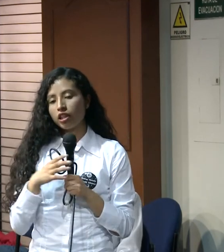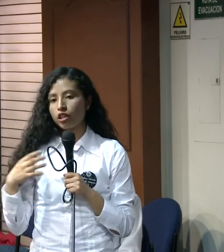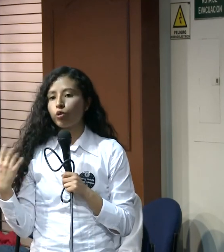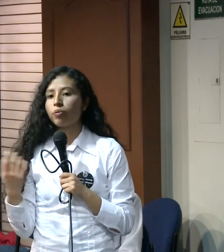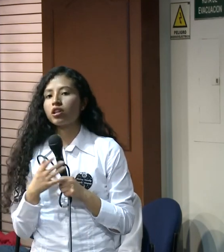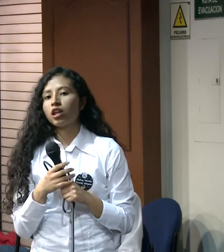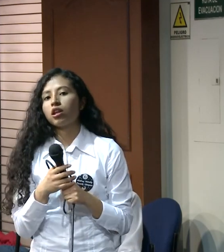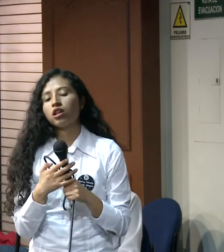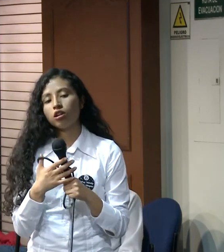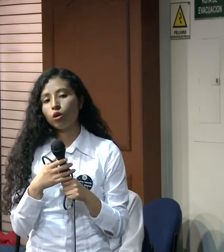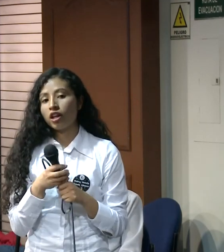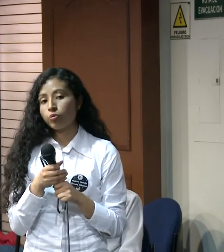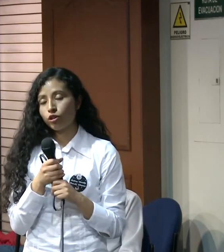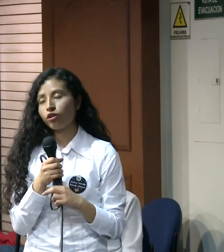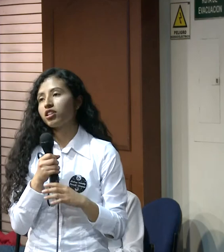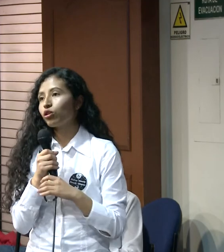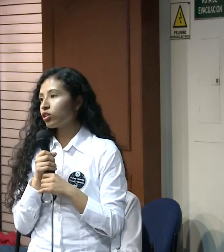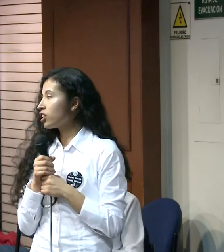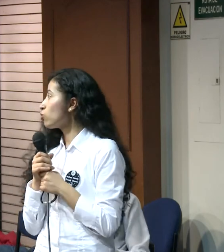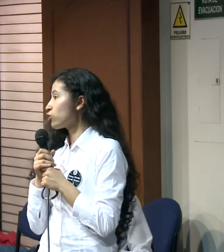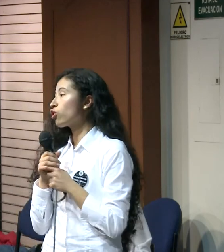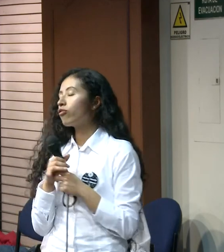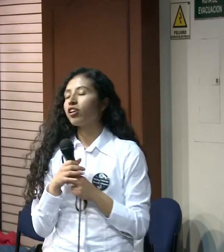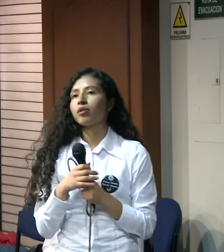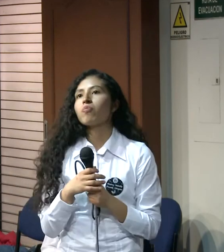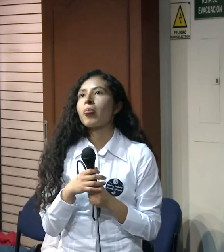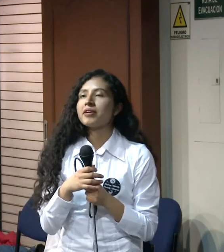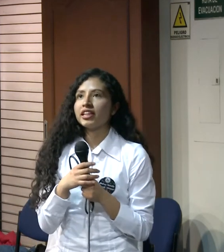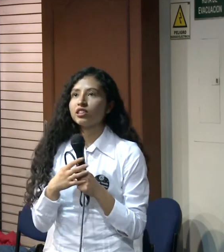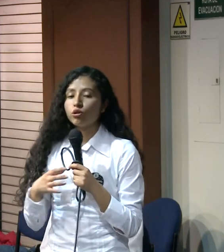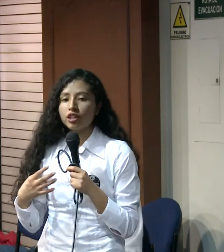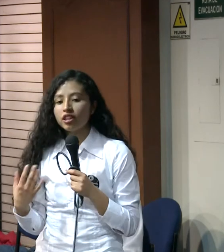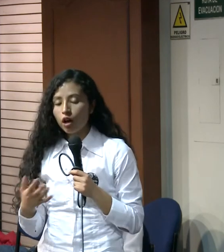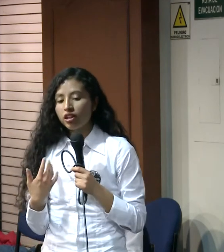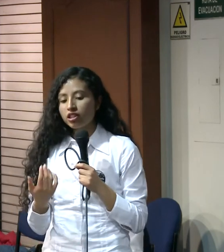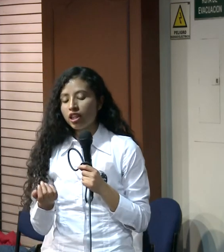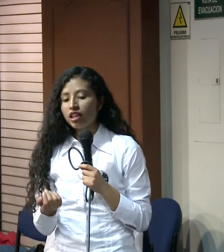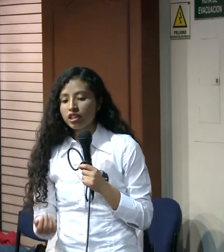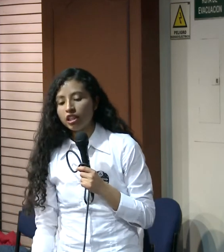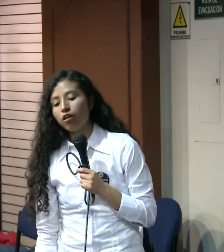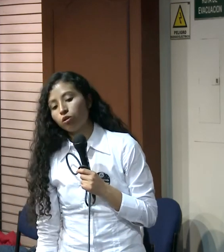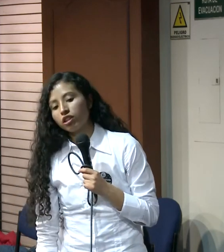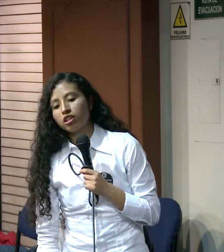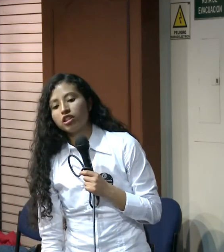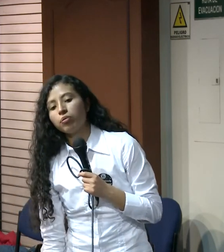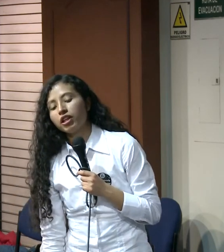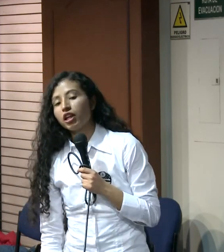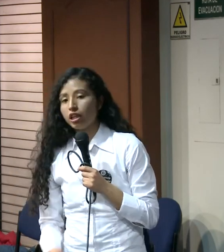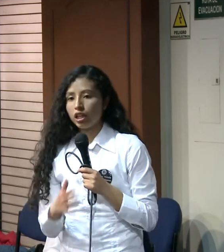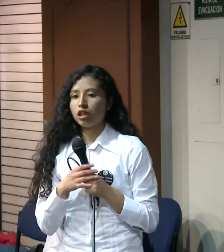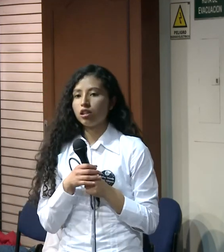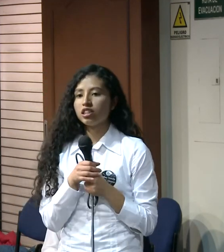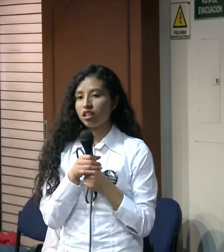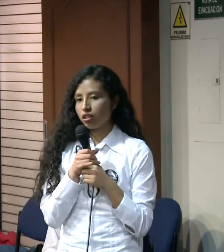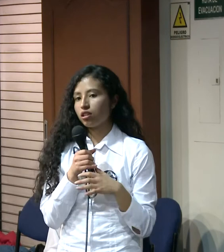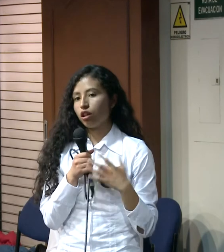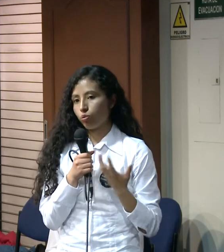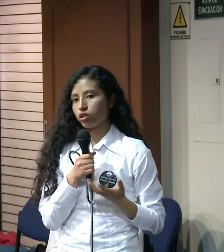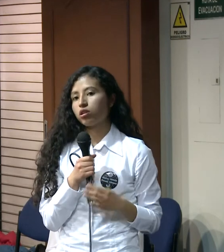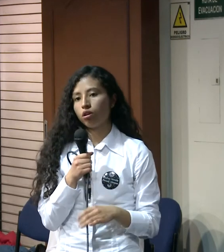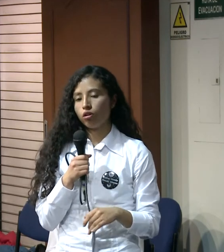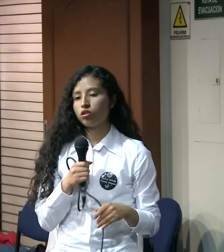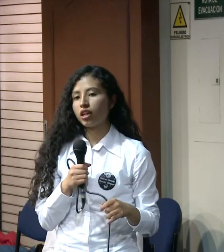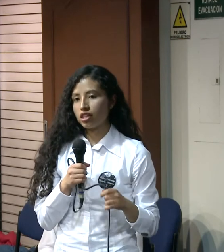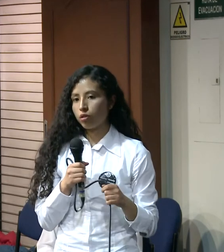de las temáticas por parte de todas las personas. Entonces sí, nuestro rol estuvo centrado en ese trabajo interdisciplinar, y sí es